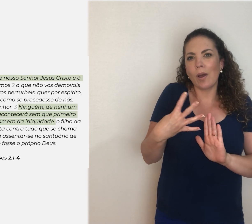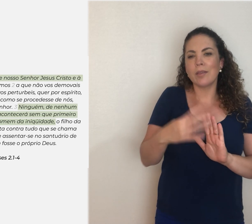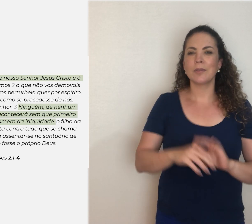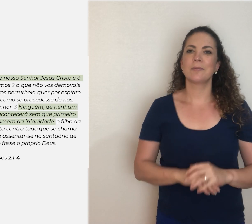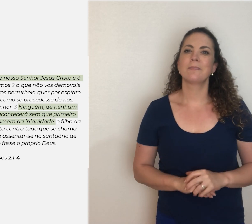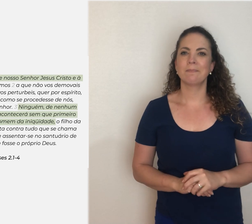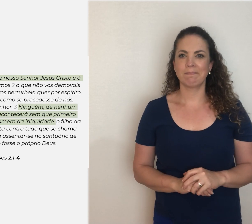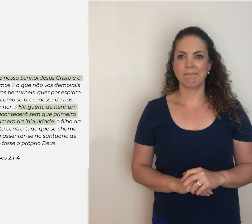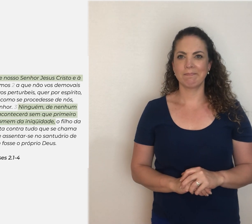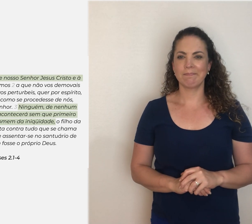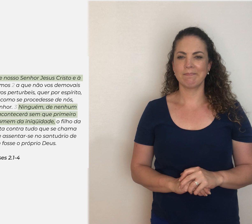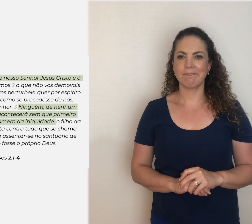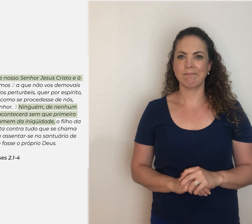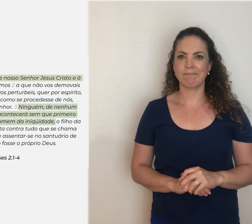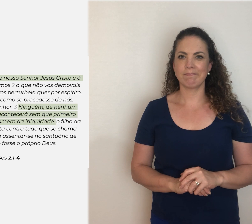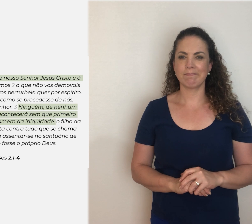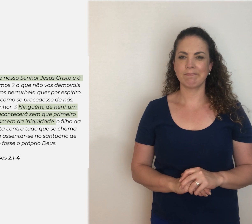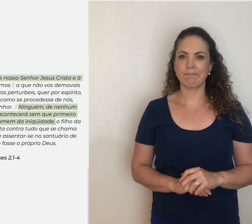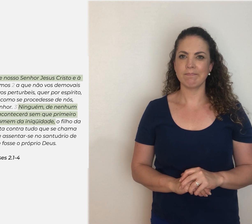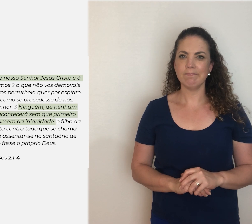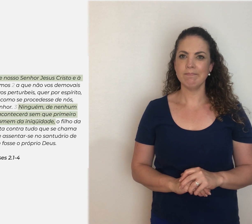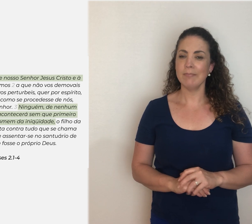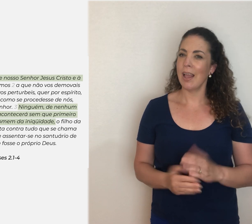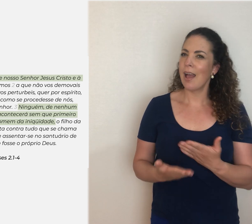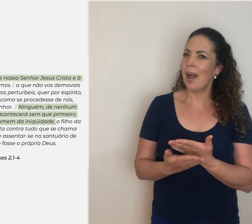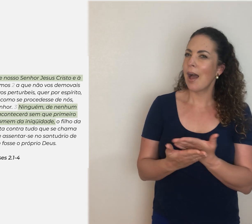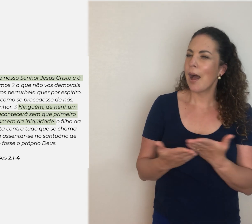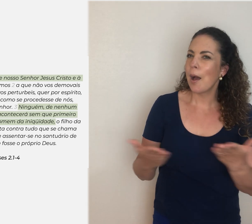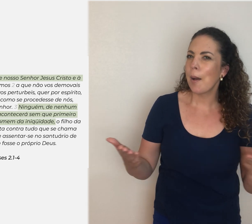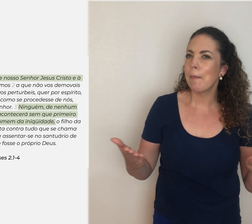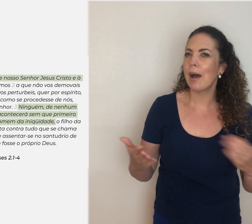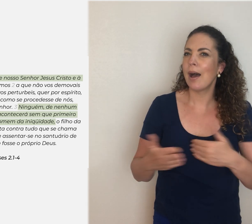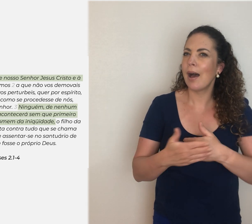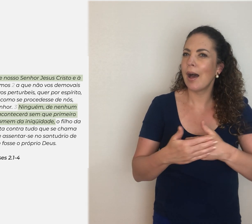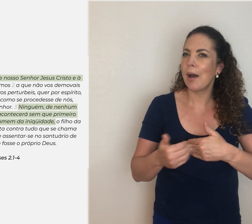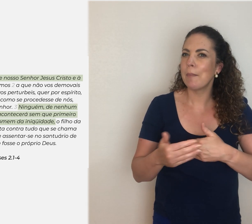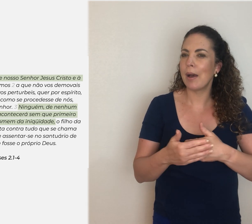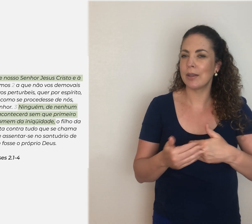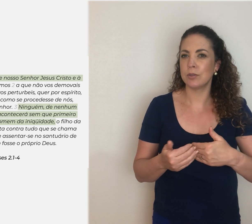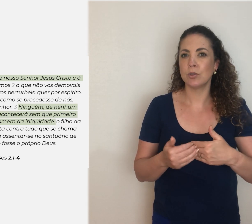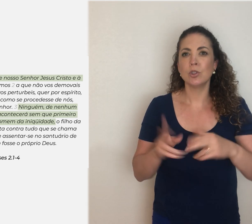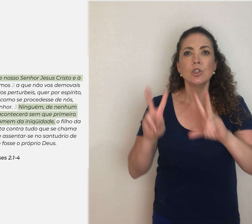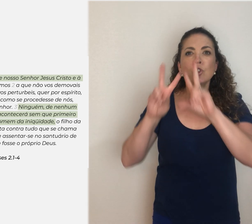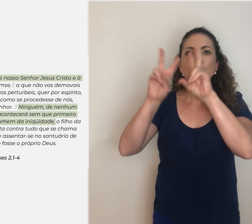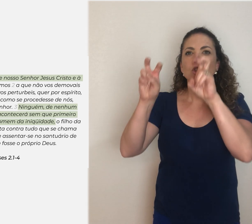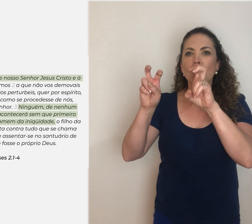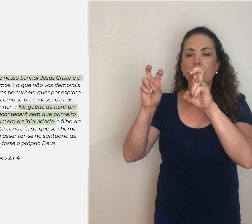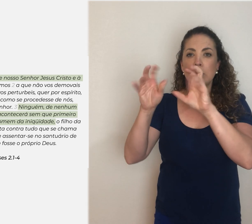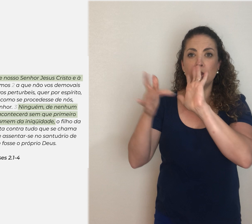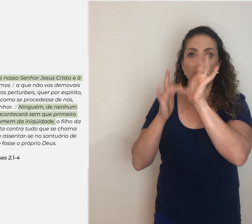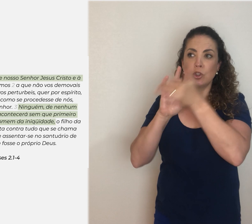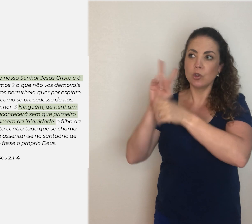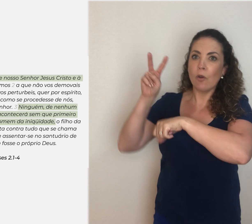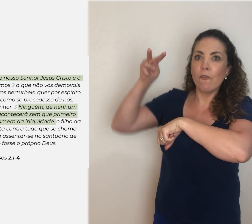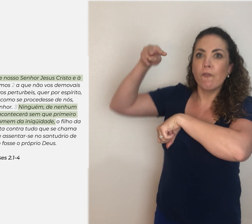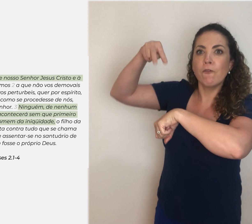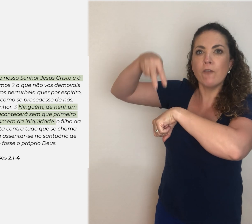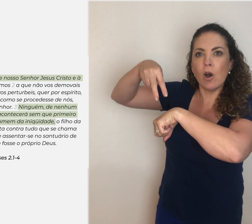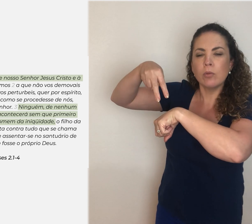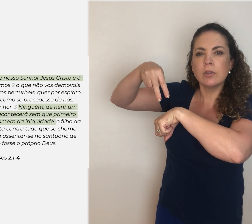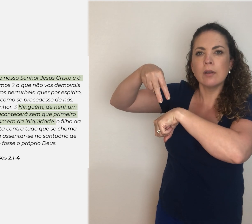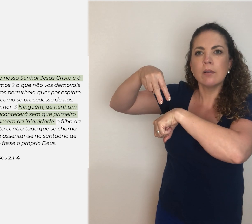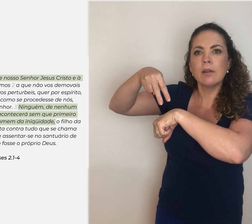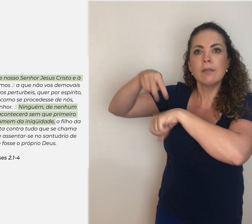Irmãos, no que diz respeito à vinda do nosso Senhor Jesus Cristo e à